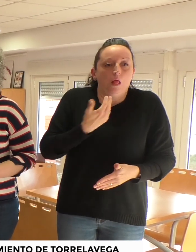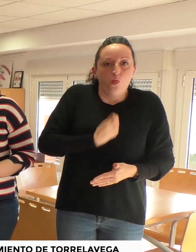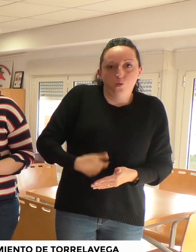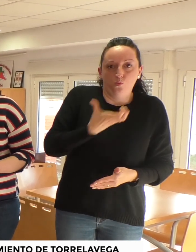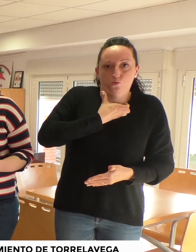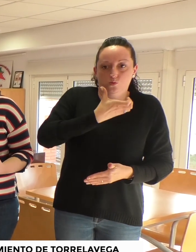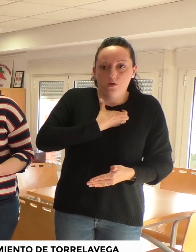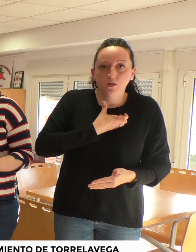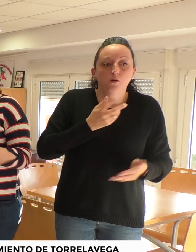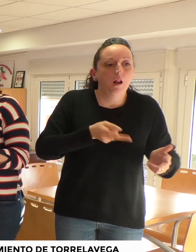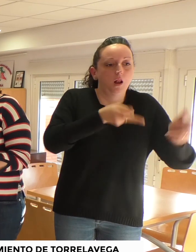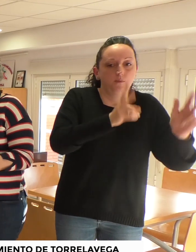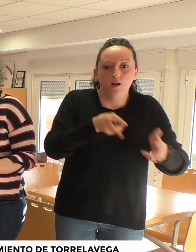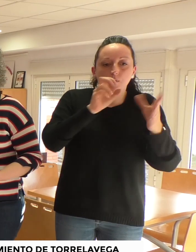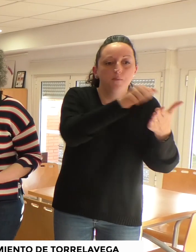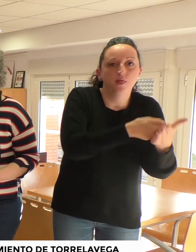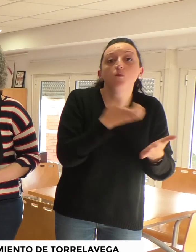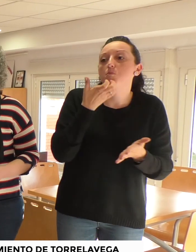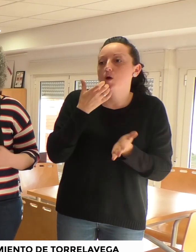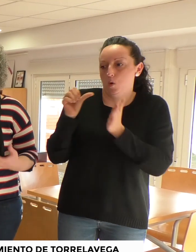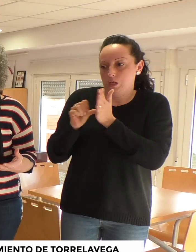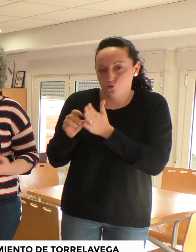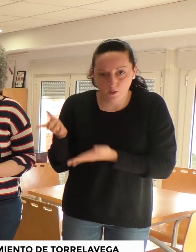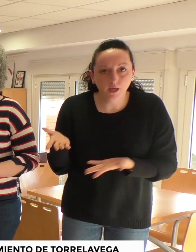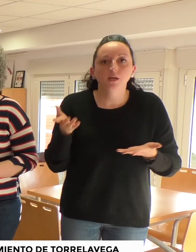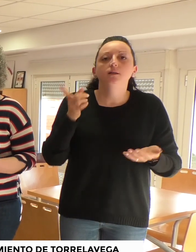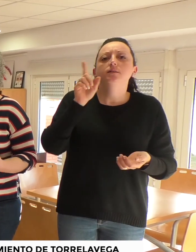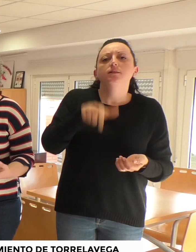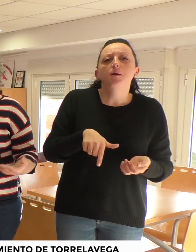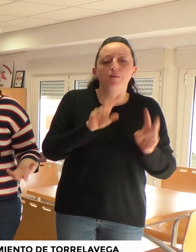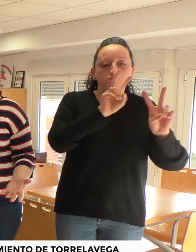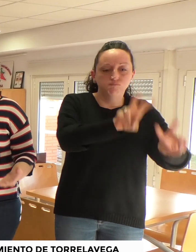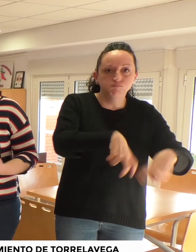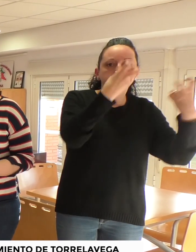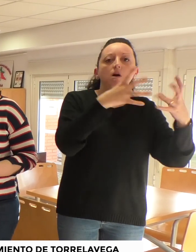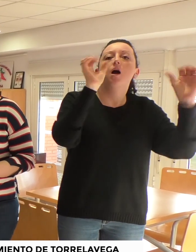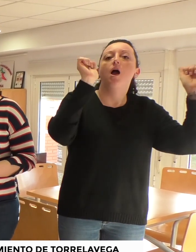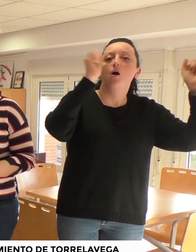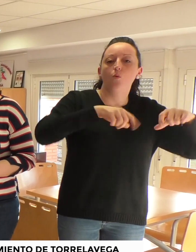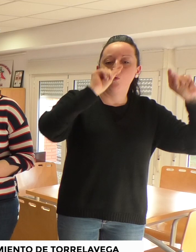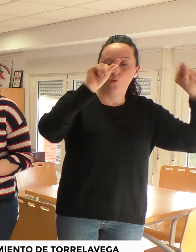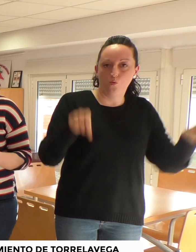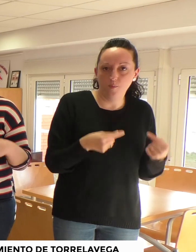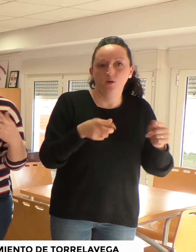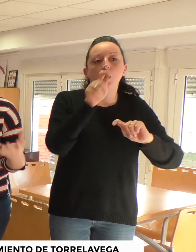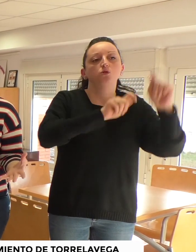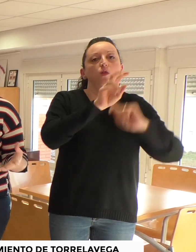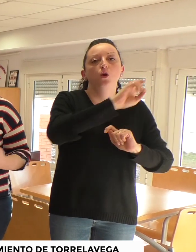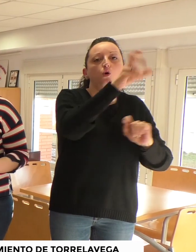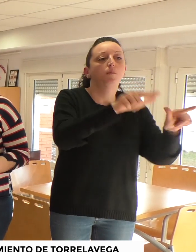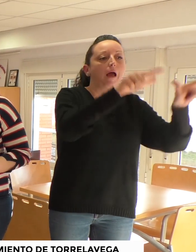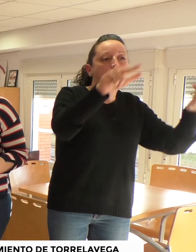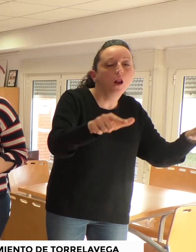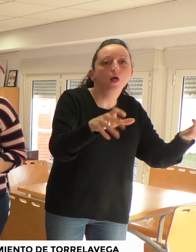abiertos, por ejemplo, la asociación ASOBE. También hemos renovado convenios con otras asociaciones ampliando ese